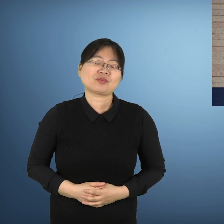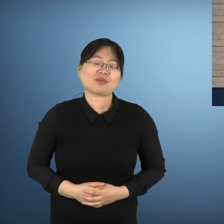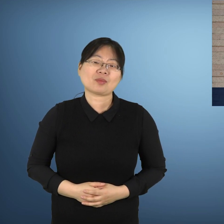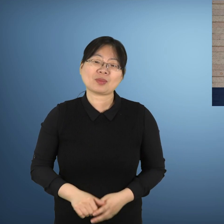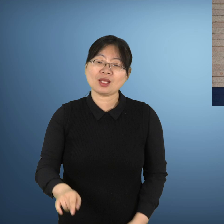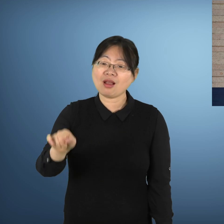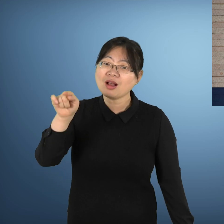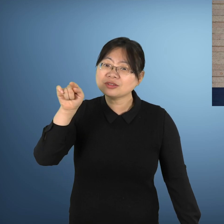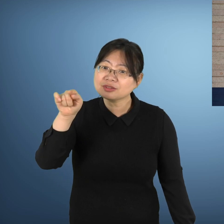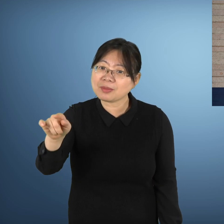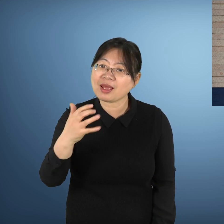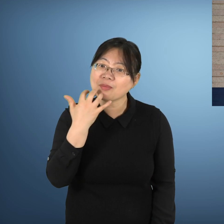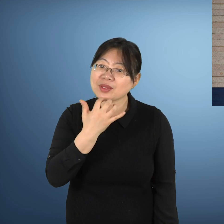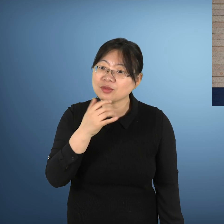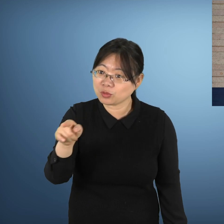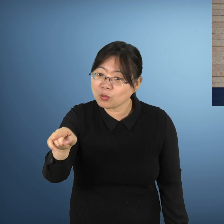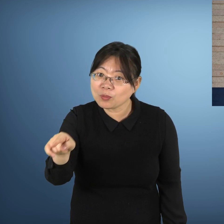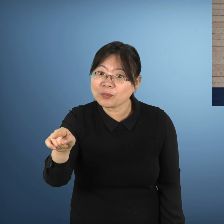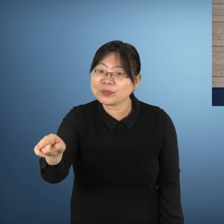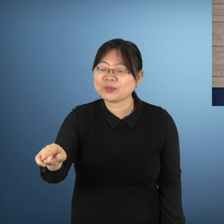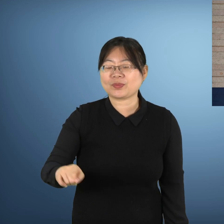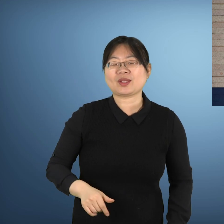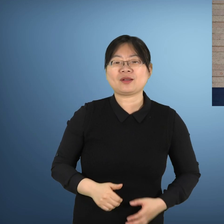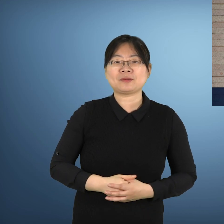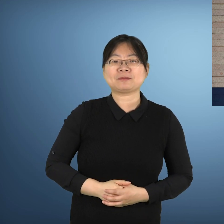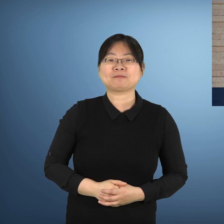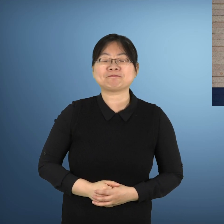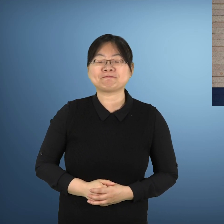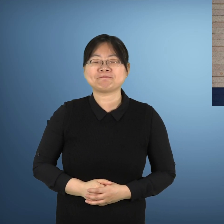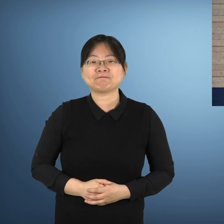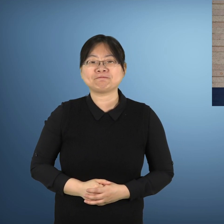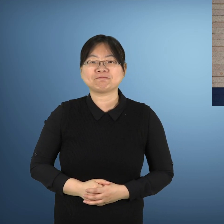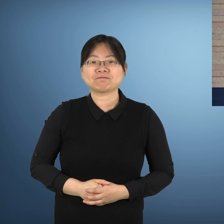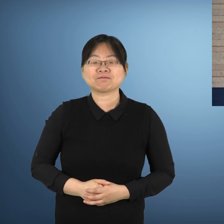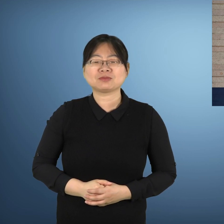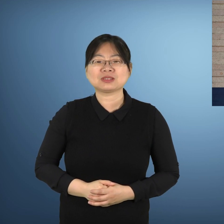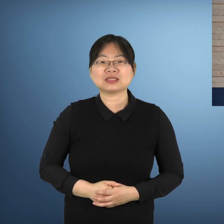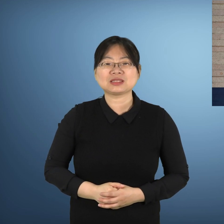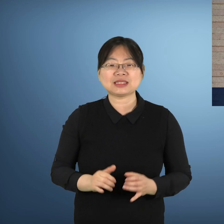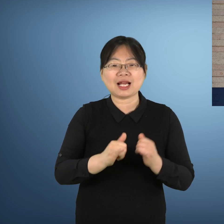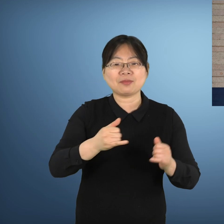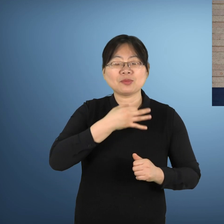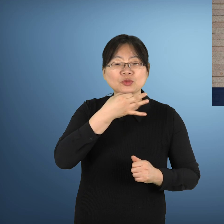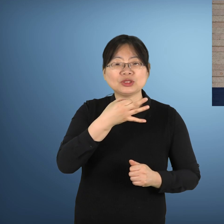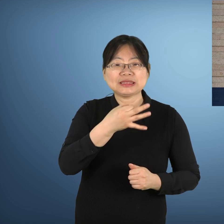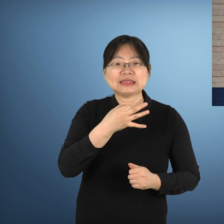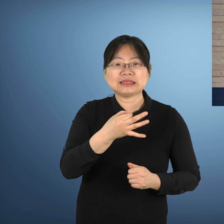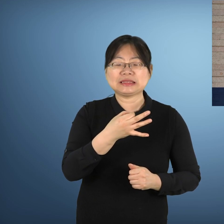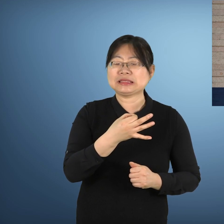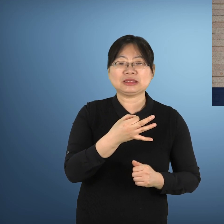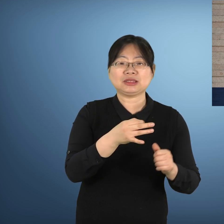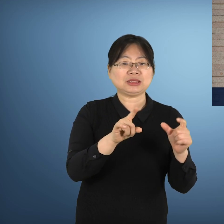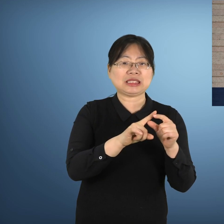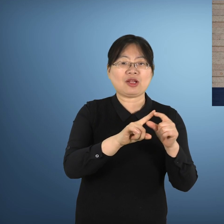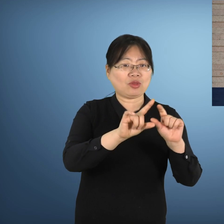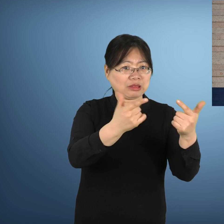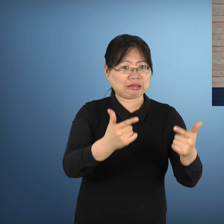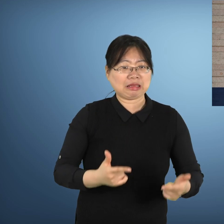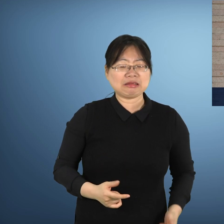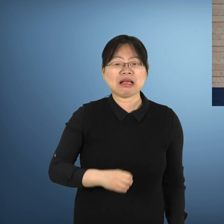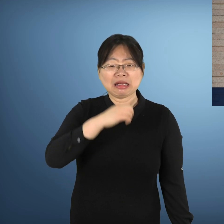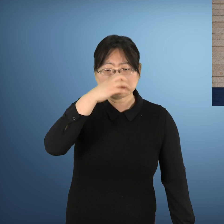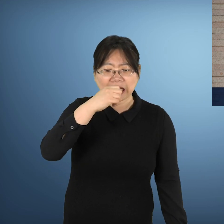네가 이것들을 이건 인칭 명사가 아니죠. 이것들을이라고 번역했어요. 아까 제가